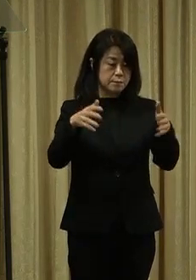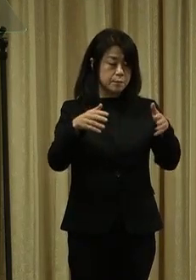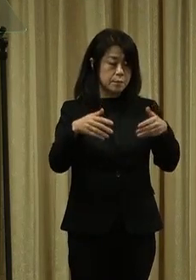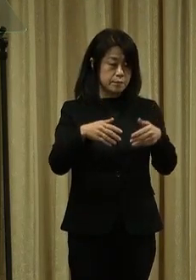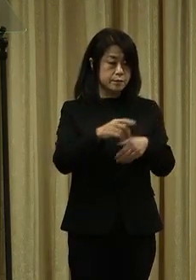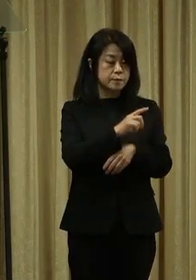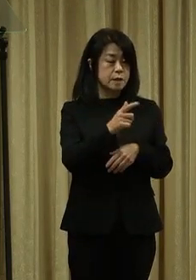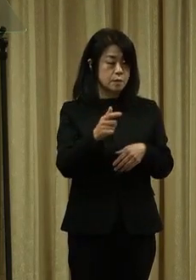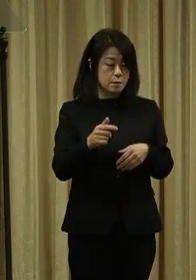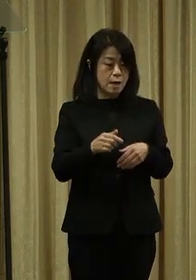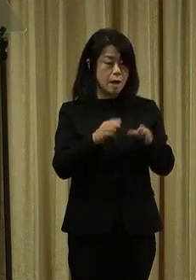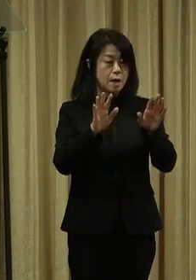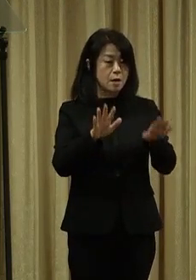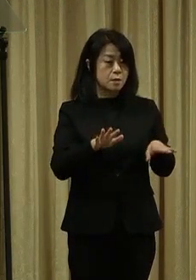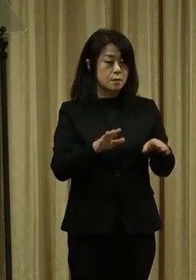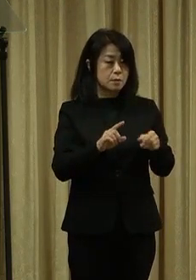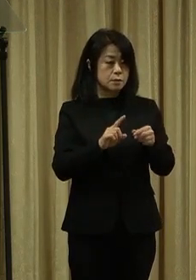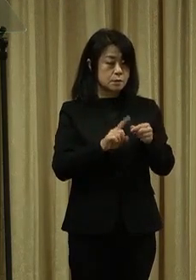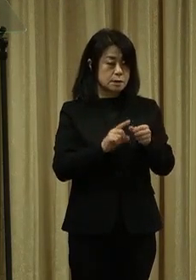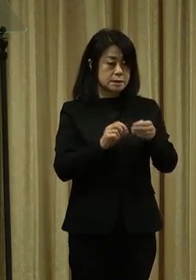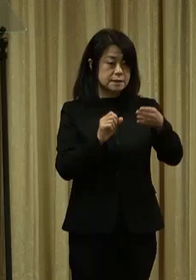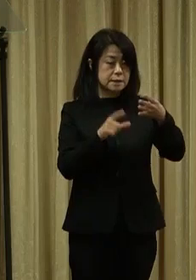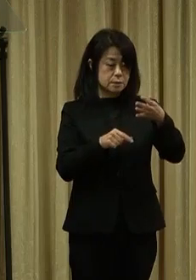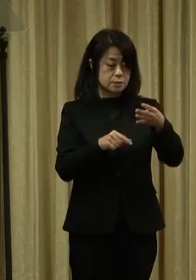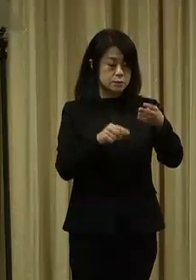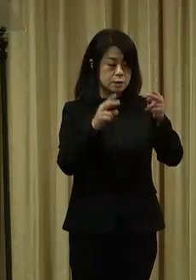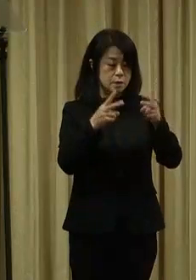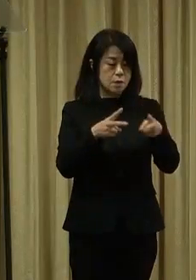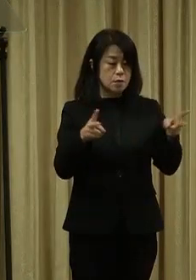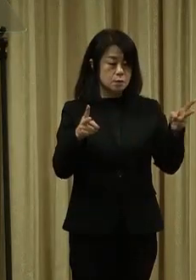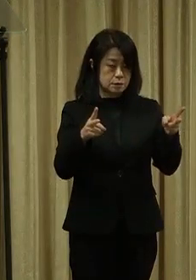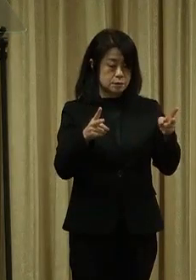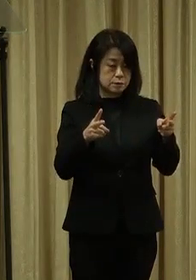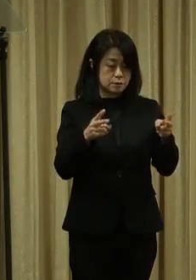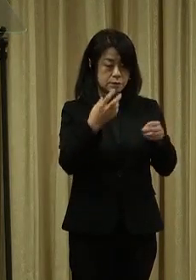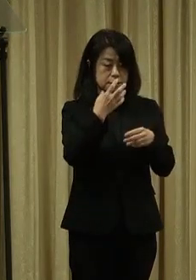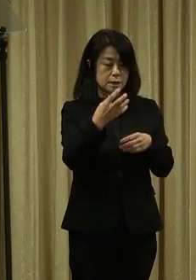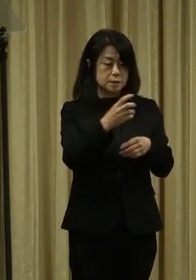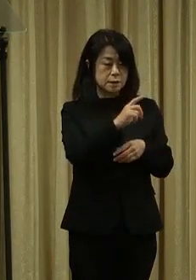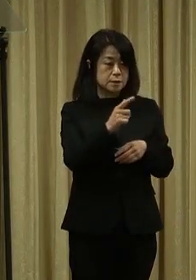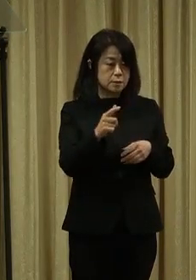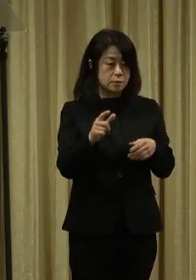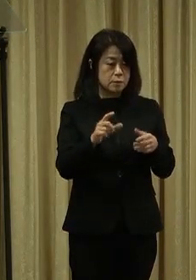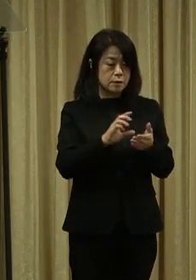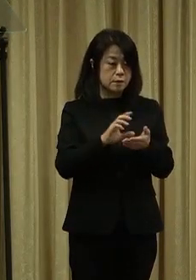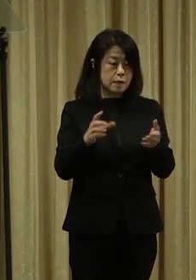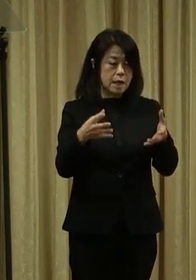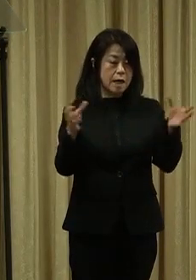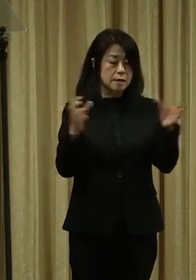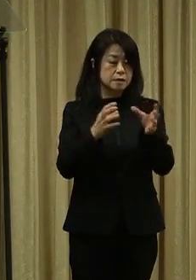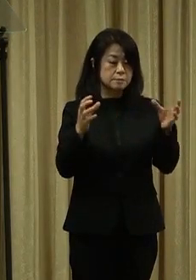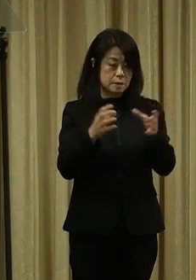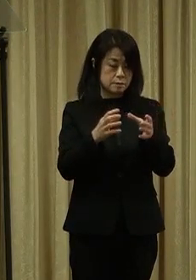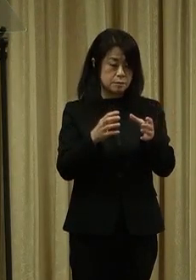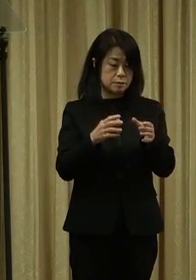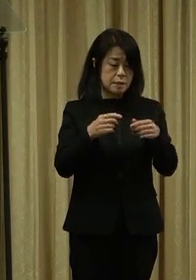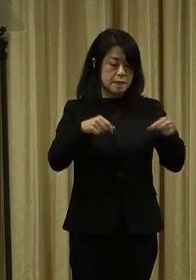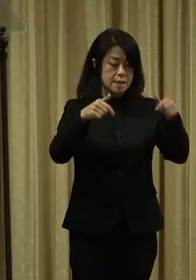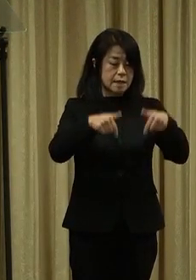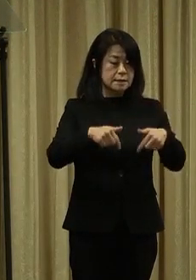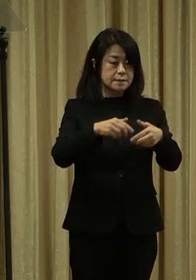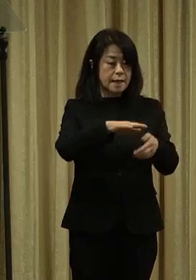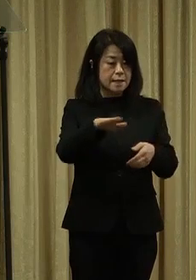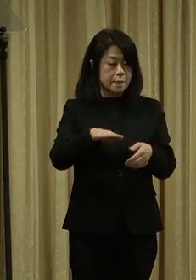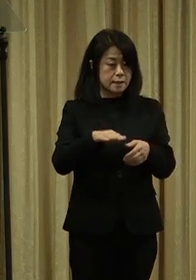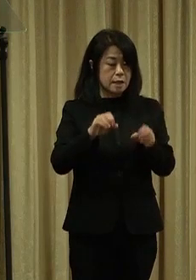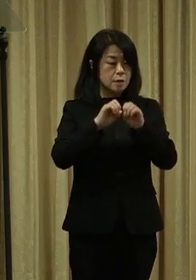7月に北陸3県共同で開設する関西圏情報発信拠点を活用した PR を行うほか北